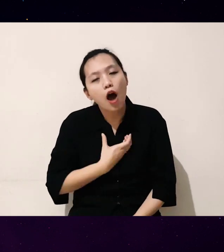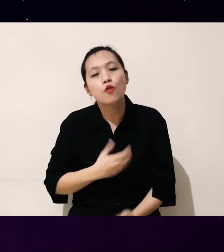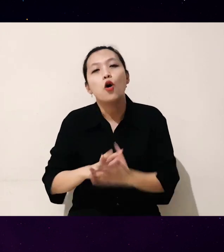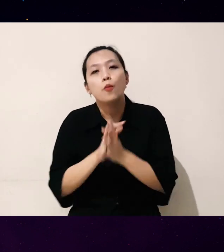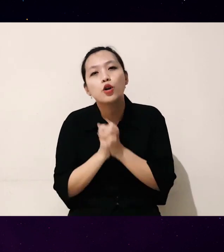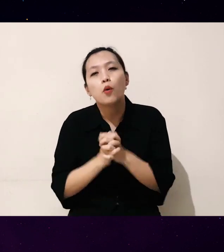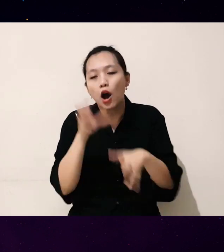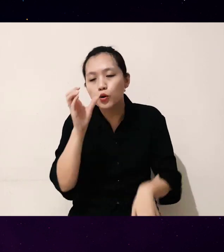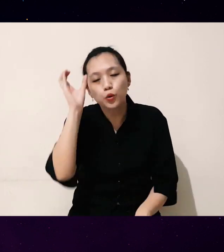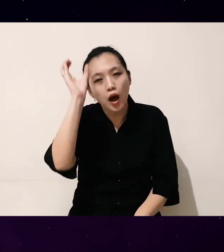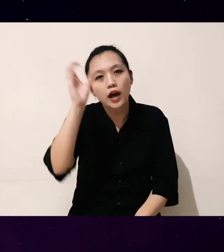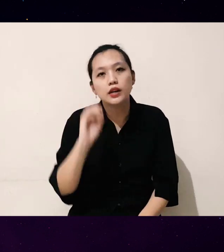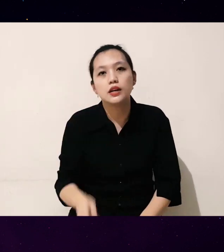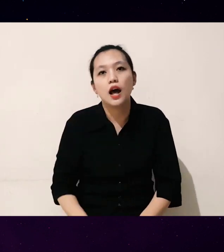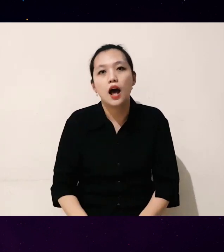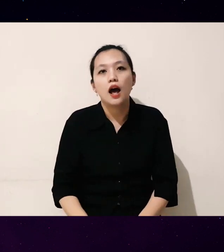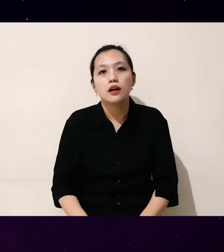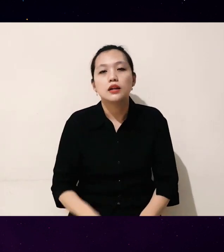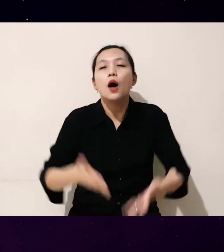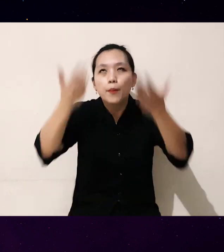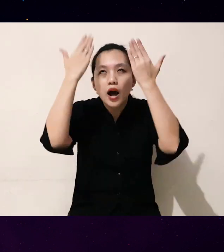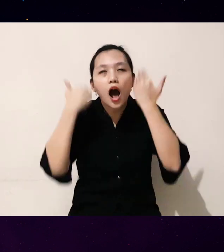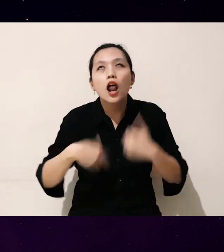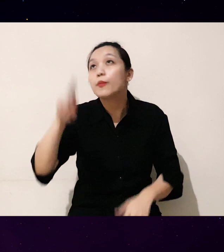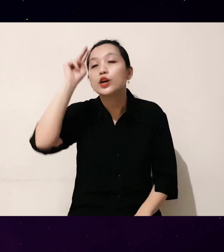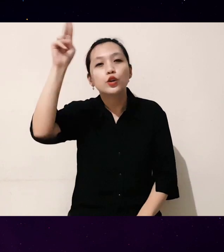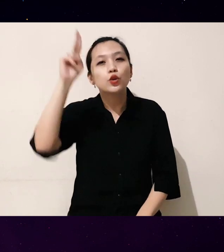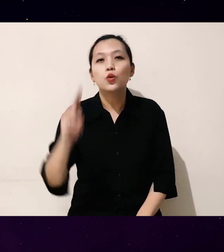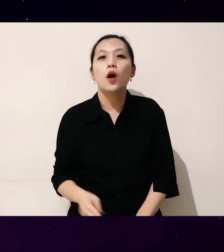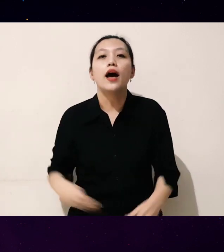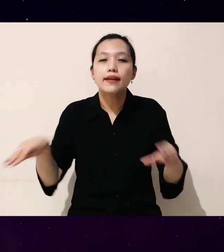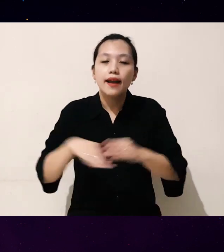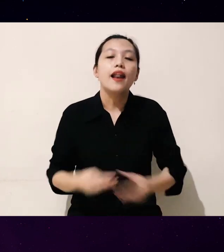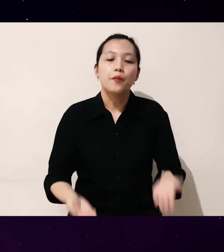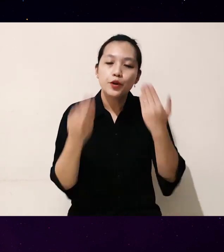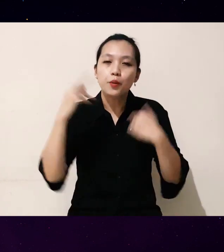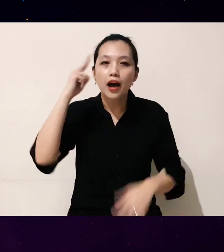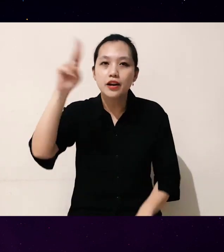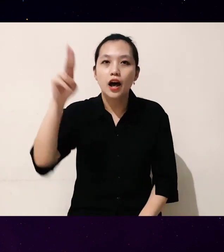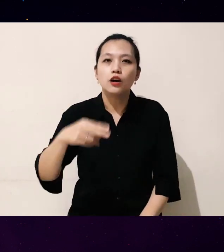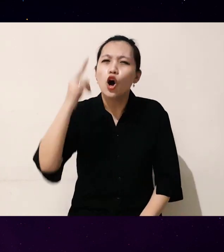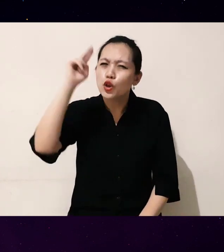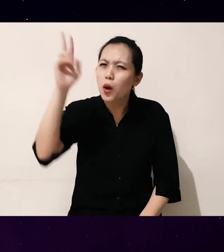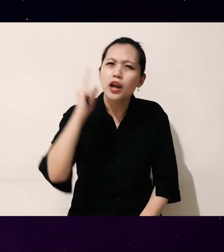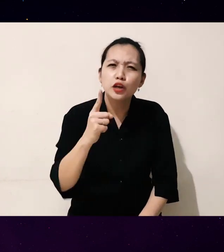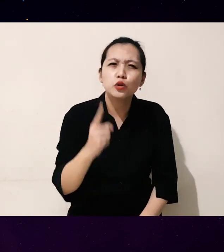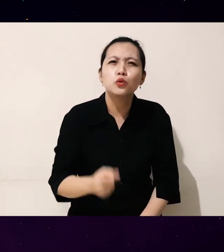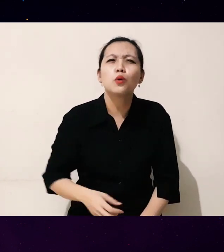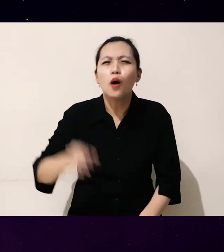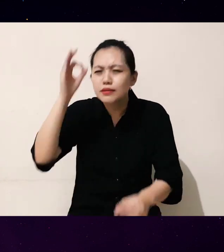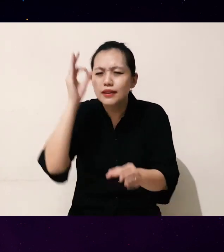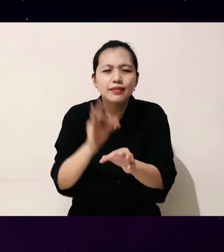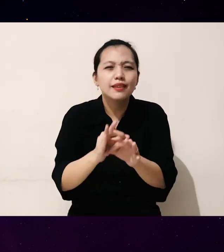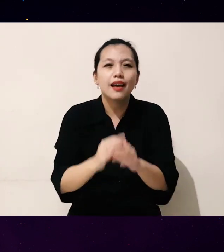beban dan tekanan yang begitu berat dalam kehidupan Anda. Saya ingin juga mendoakan Anda yang hari-hari ini mulai mengalami Tuhan bekerja